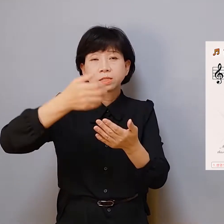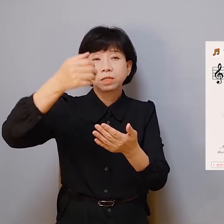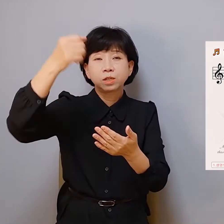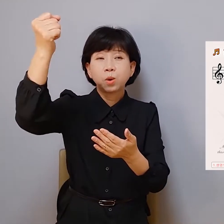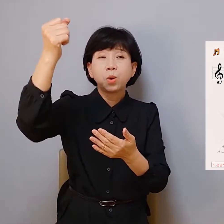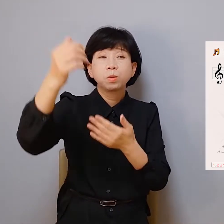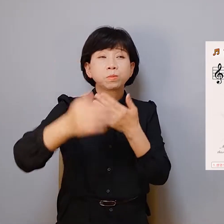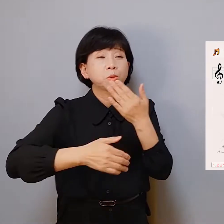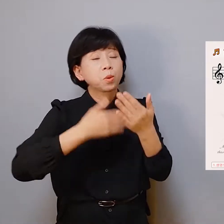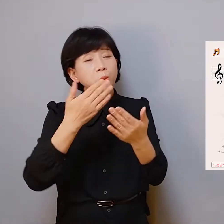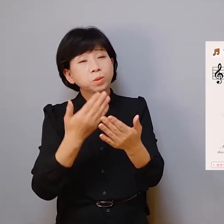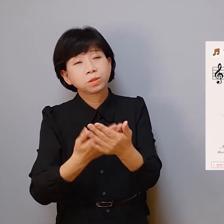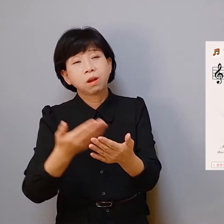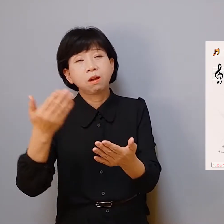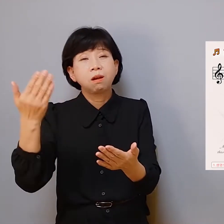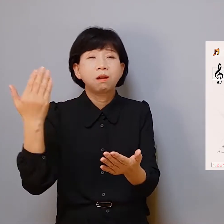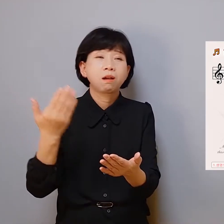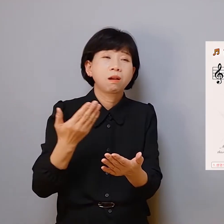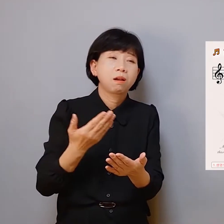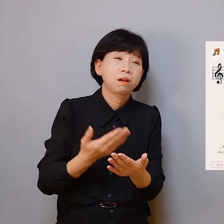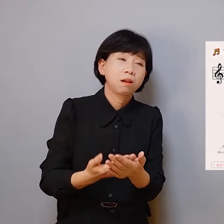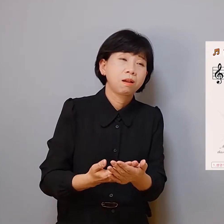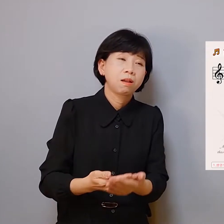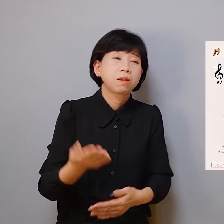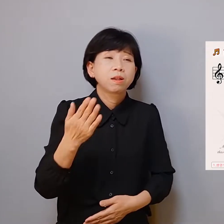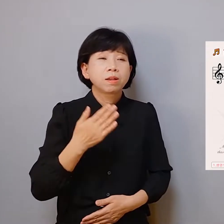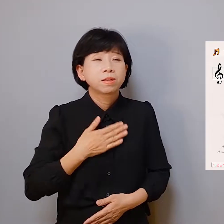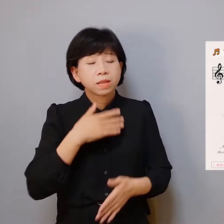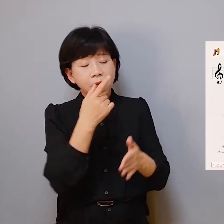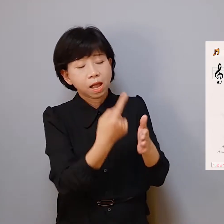멸류관 날 위해 쓰신 가시관